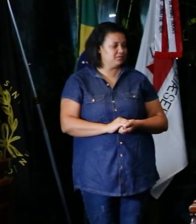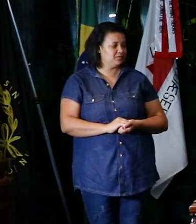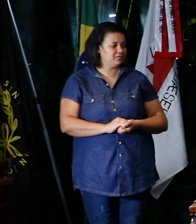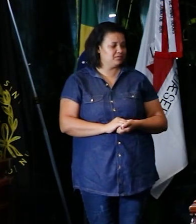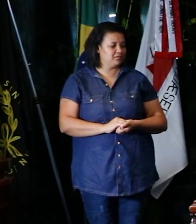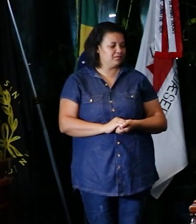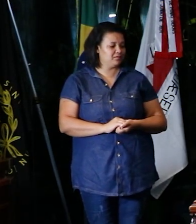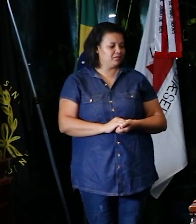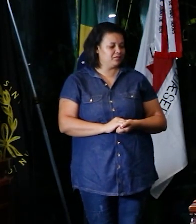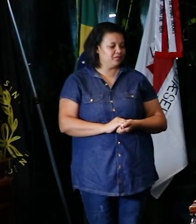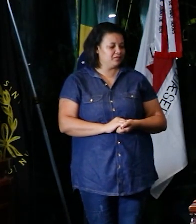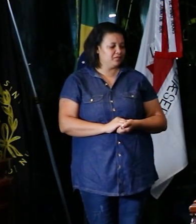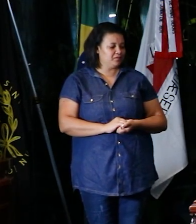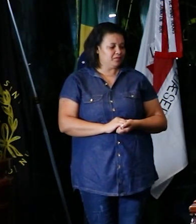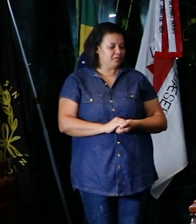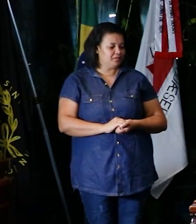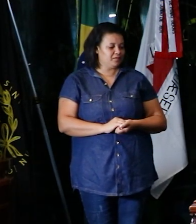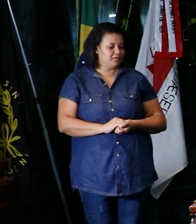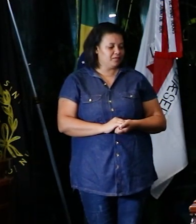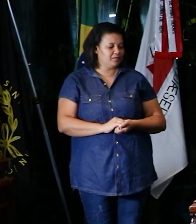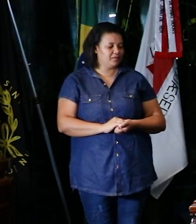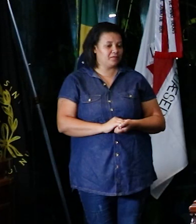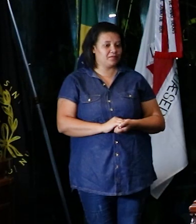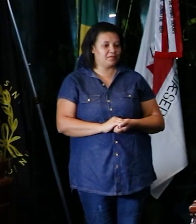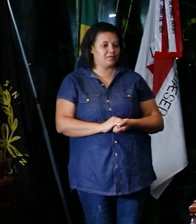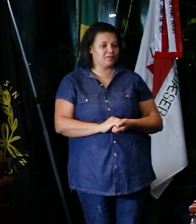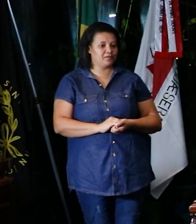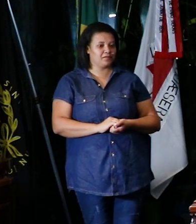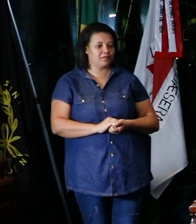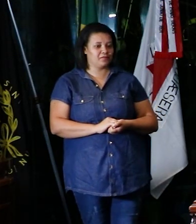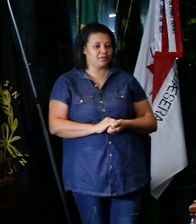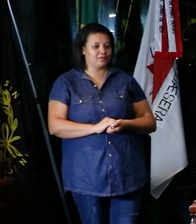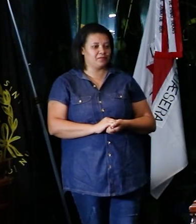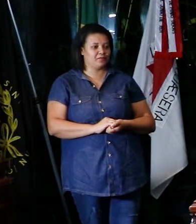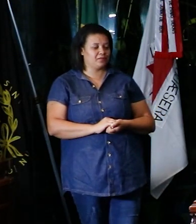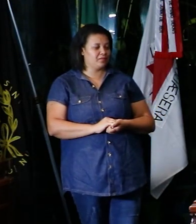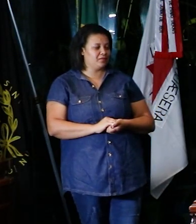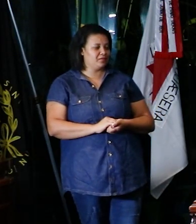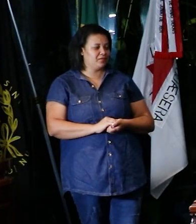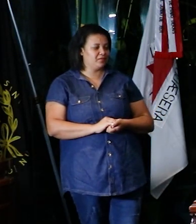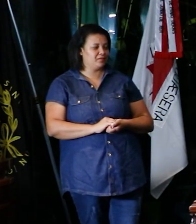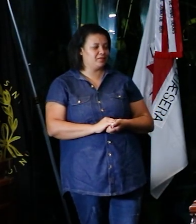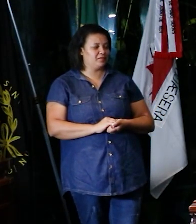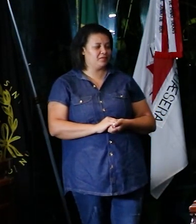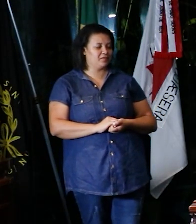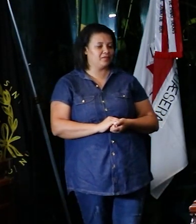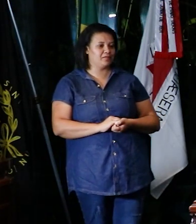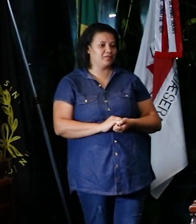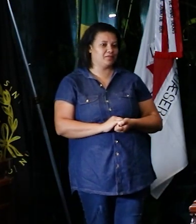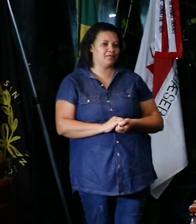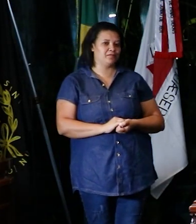Eu sei que é, mas eu já tirei a primeira página. Já misturou. Ah, tá aqui.